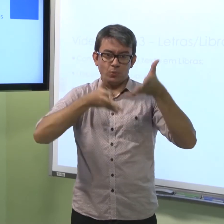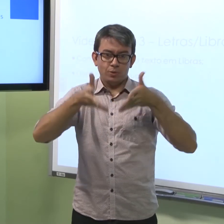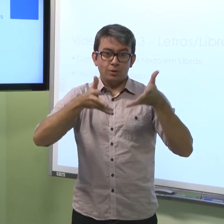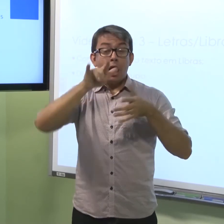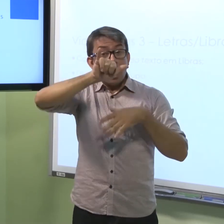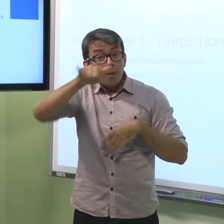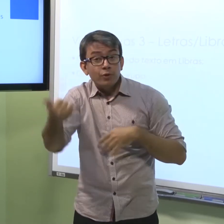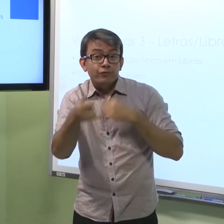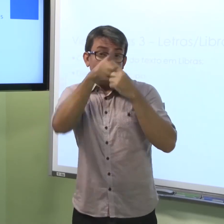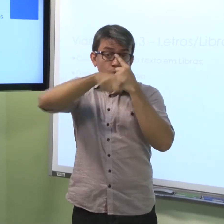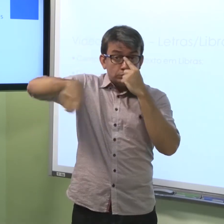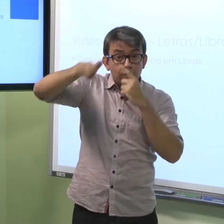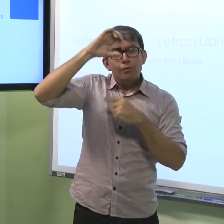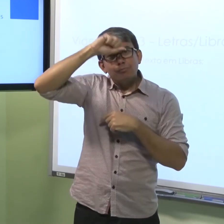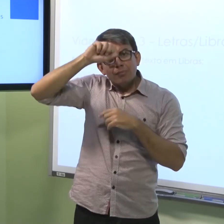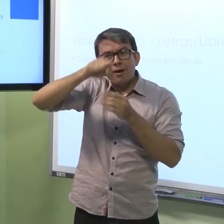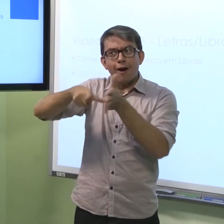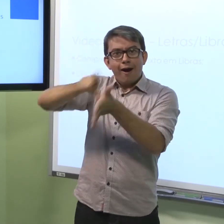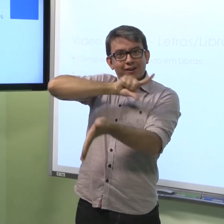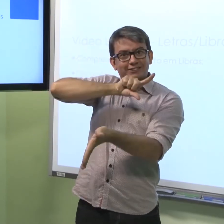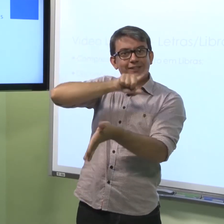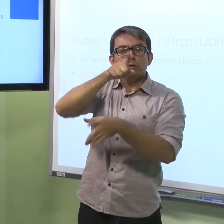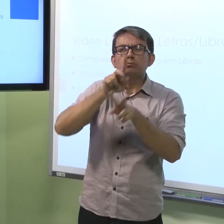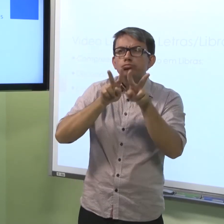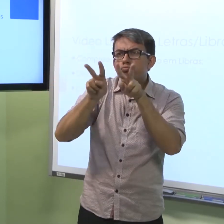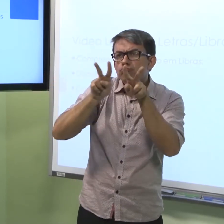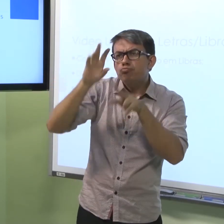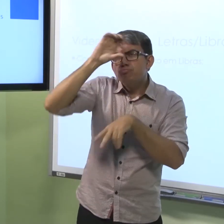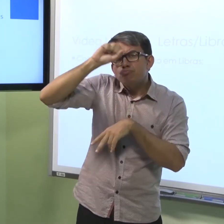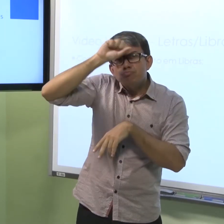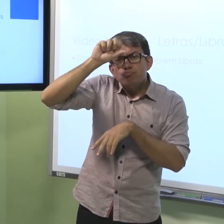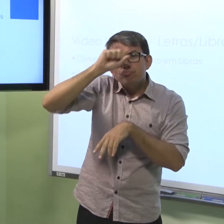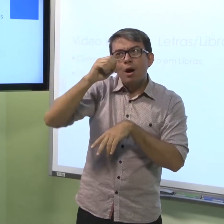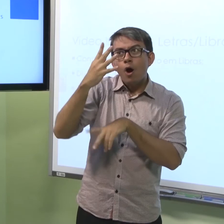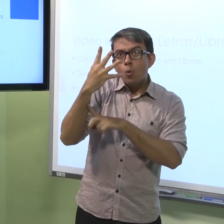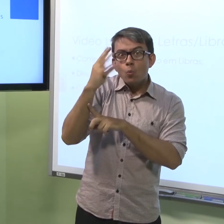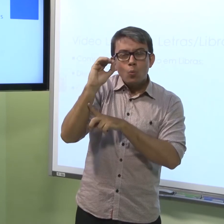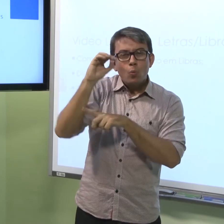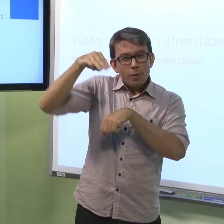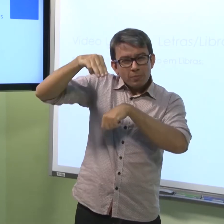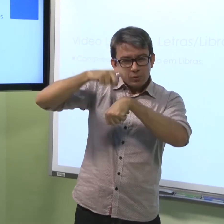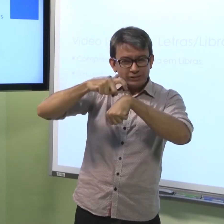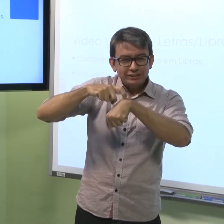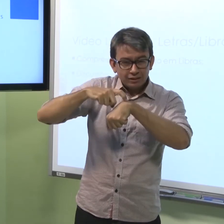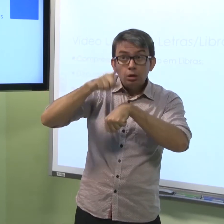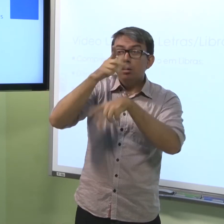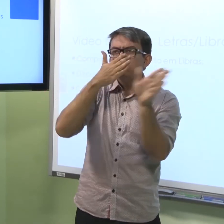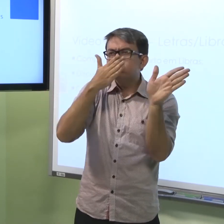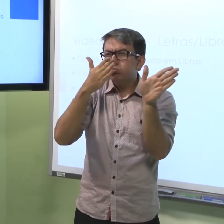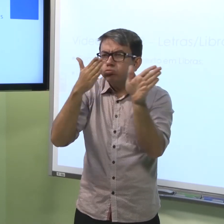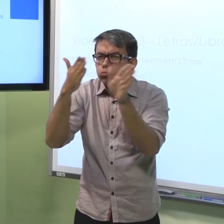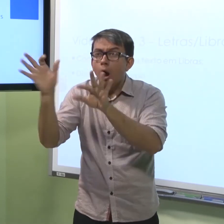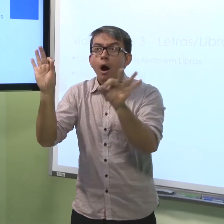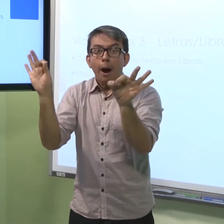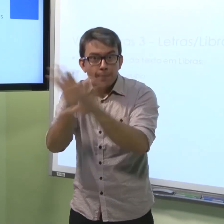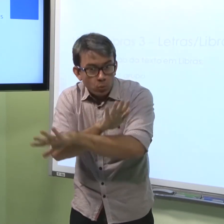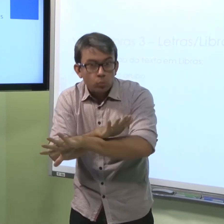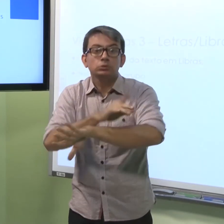possam aprender, assistirem, né? Vocês têm 40 minutos de aula, então quando vocês terminarem, vocês